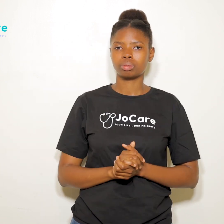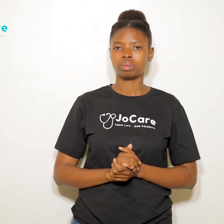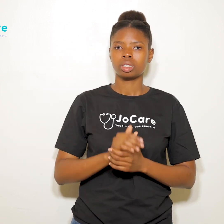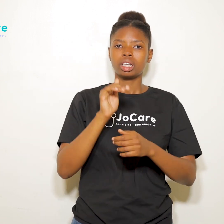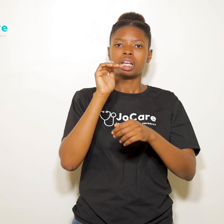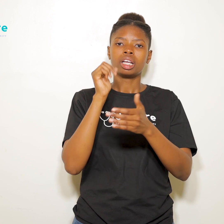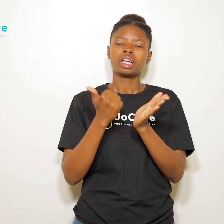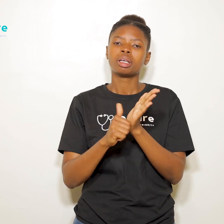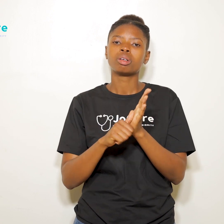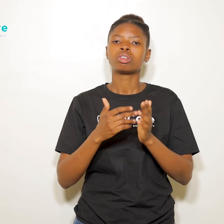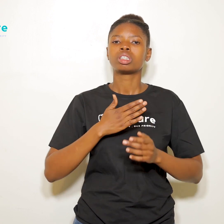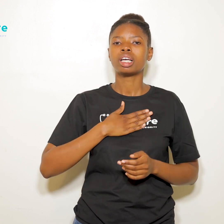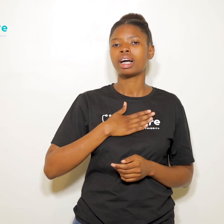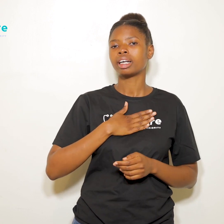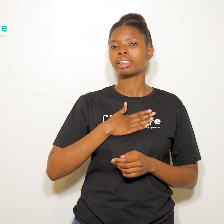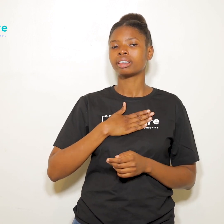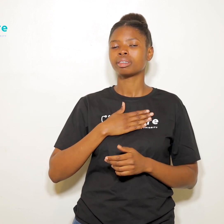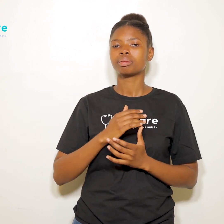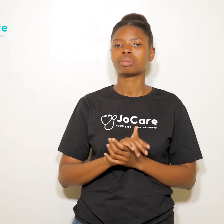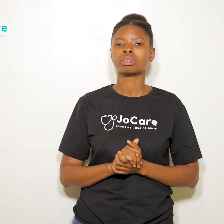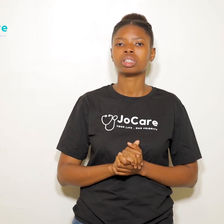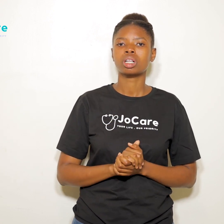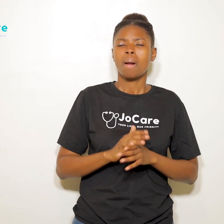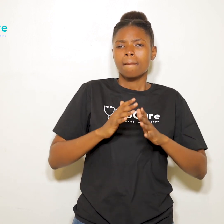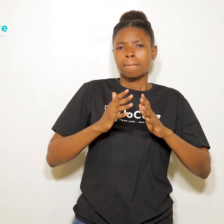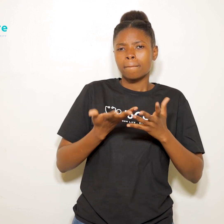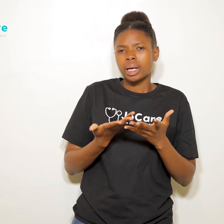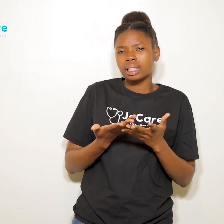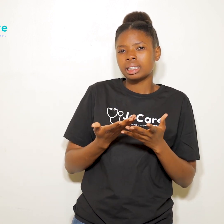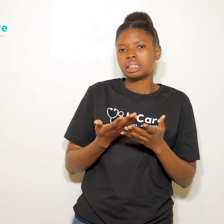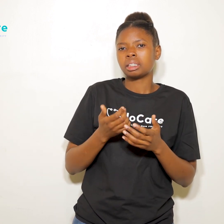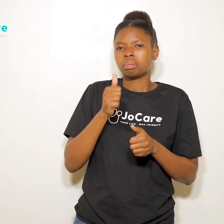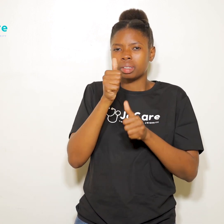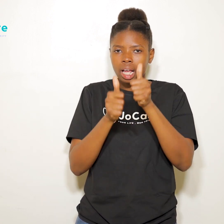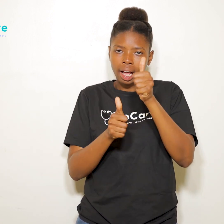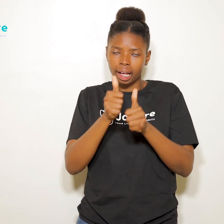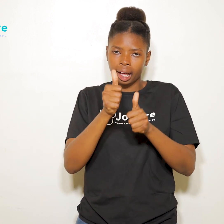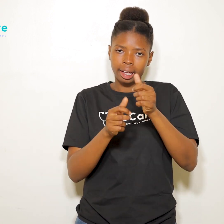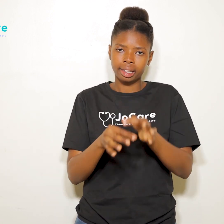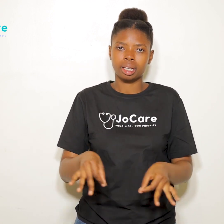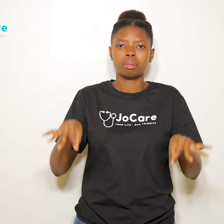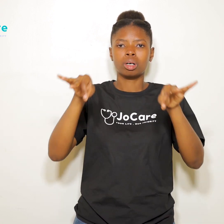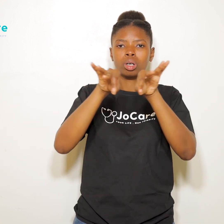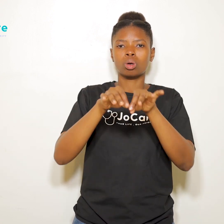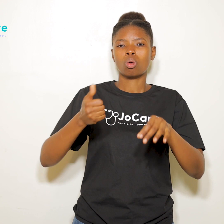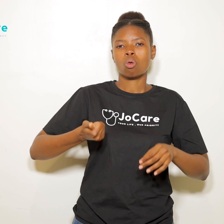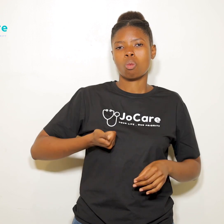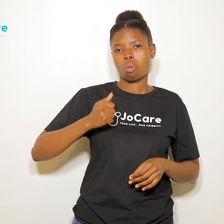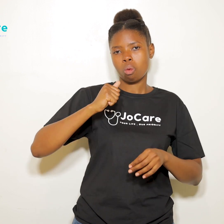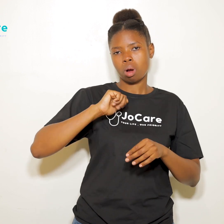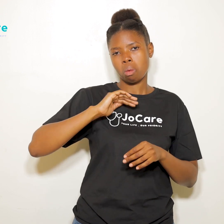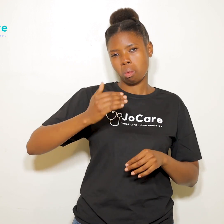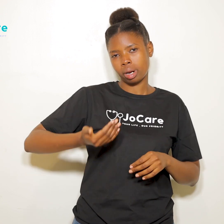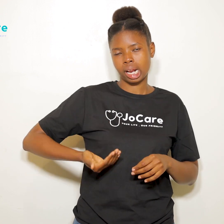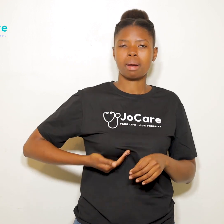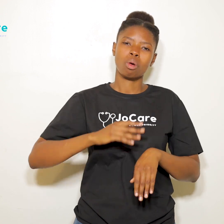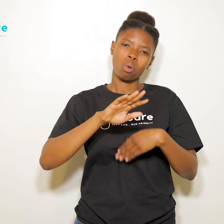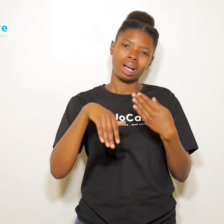mbere, ese ni akahe kamaro kuko buri mukobwa wese, buri mudamu wese, ndetse